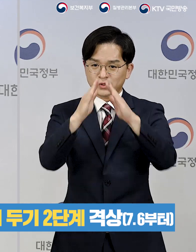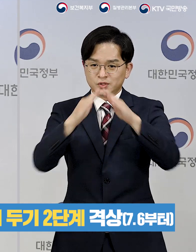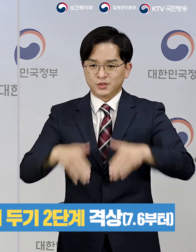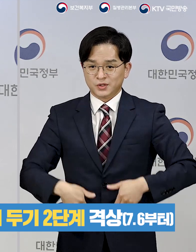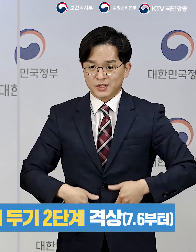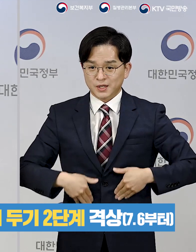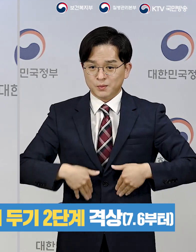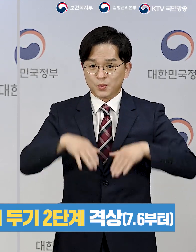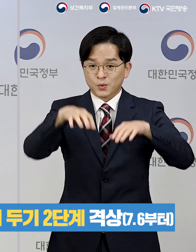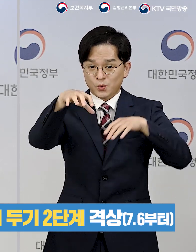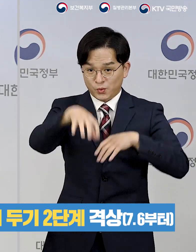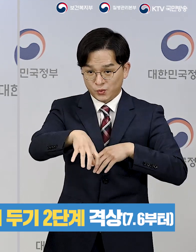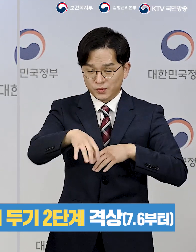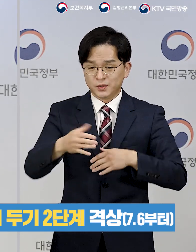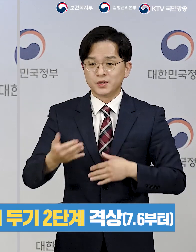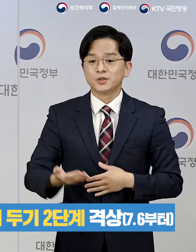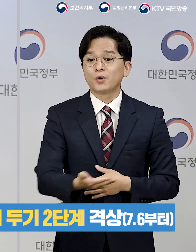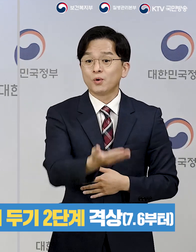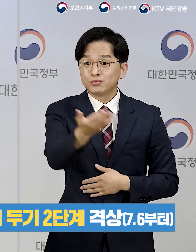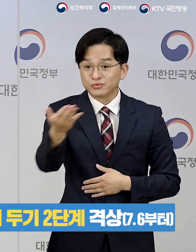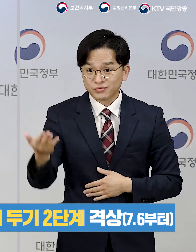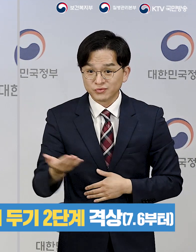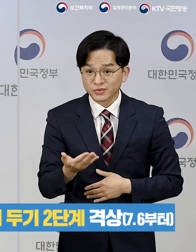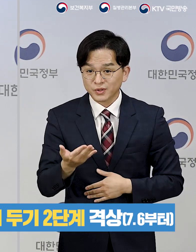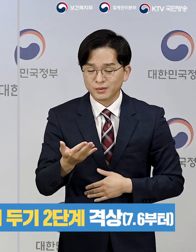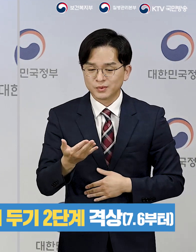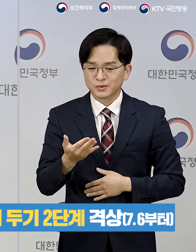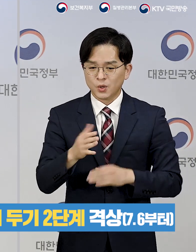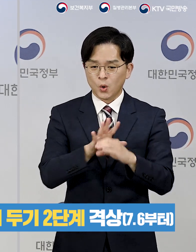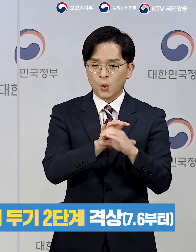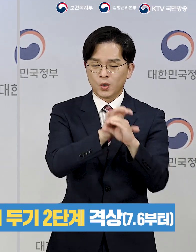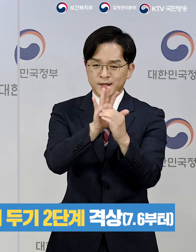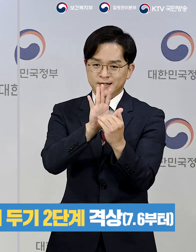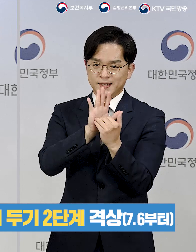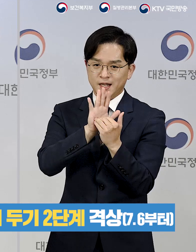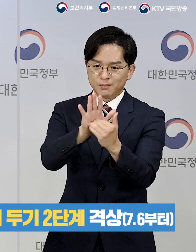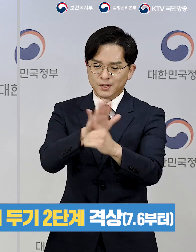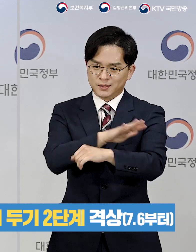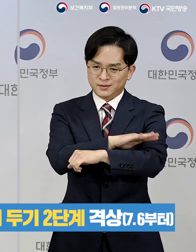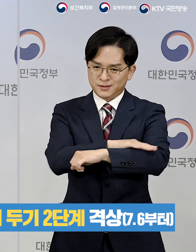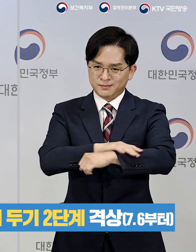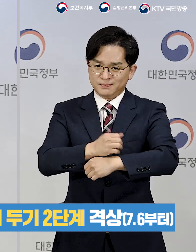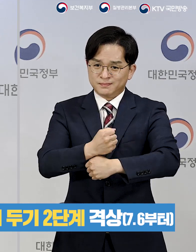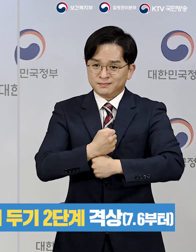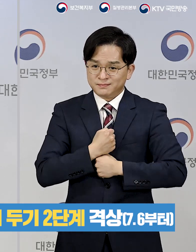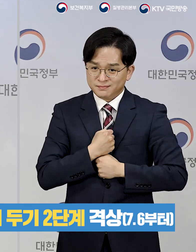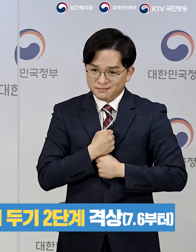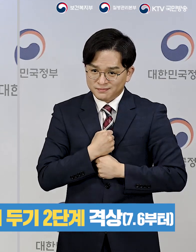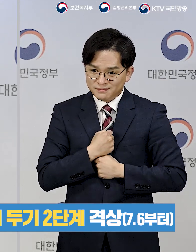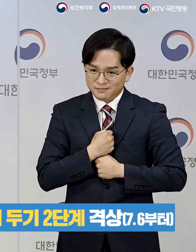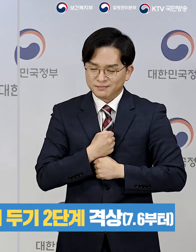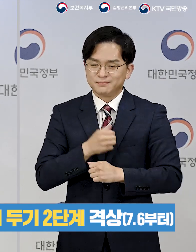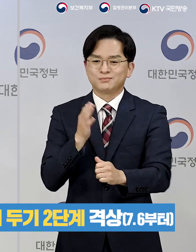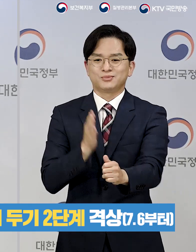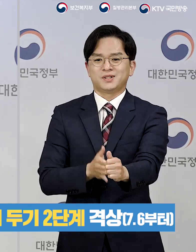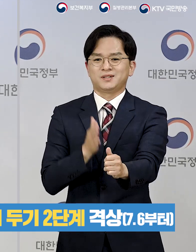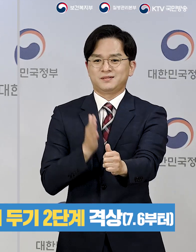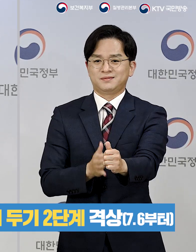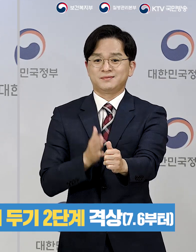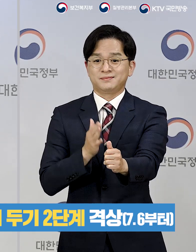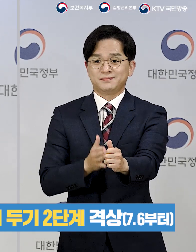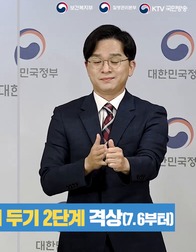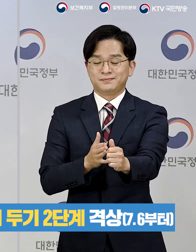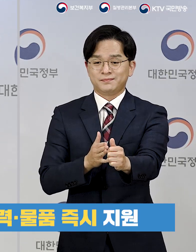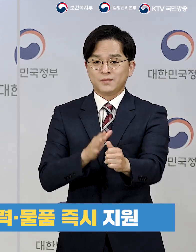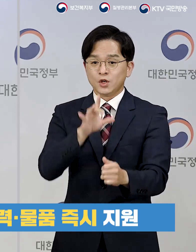생각되지만 광주와 전남 지역 주민 여러분께서는 지자체의 방역 조치에 적극 협력하여